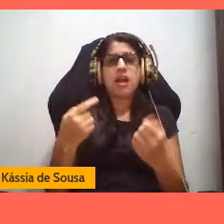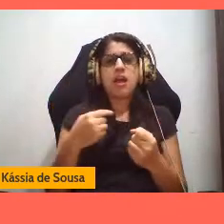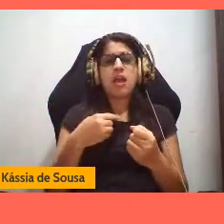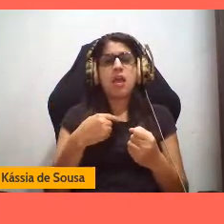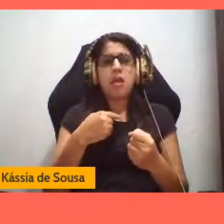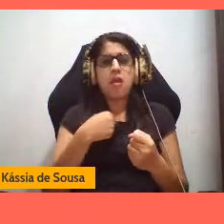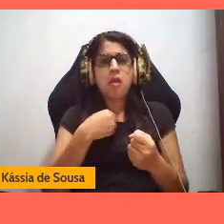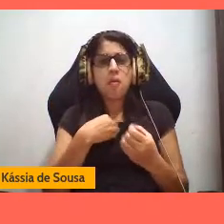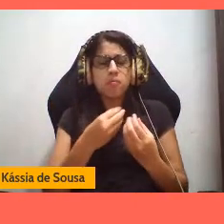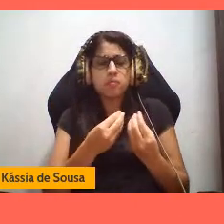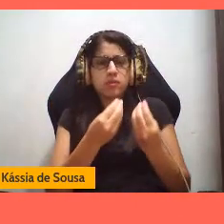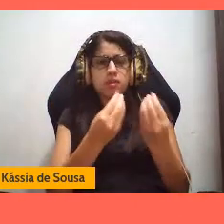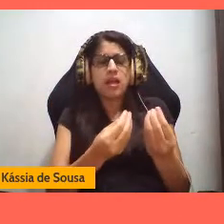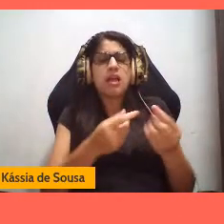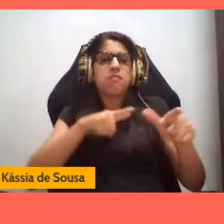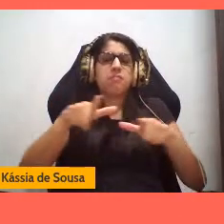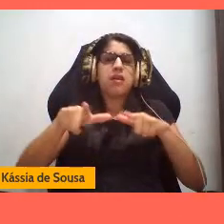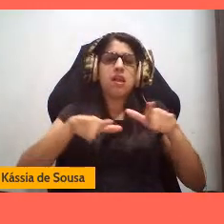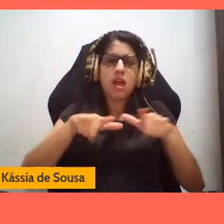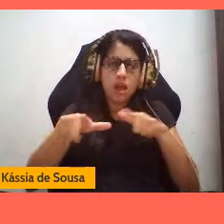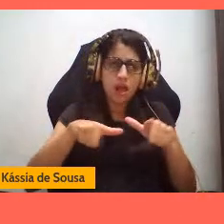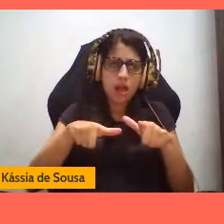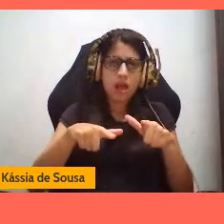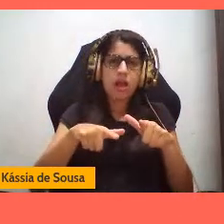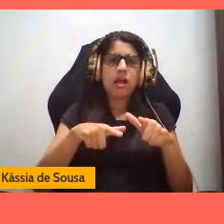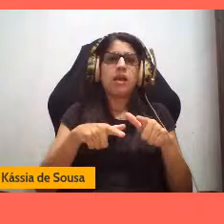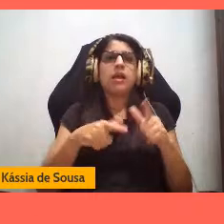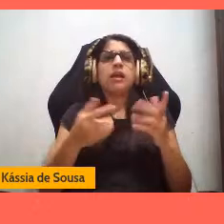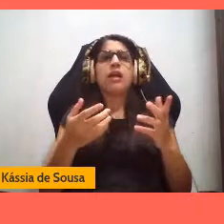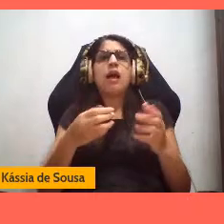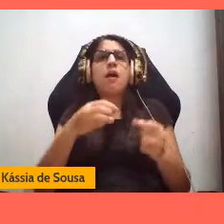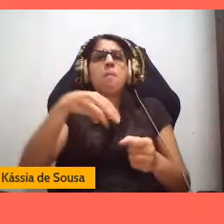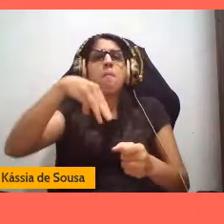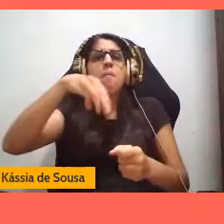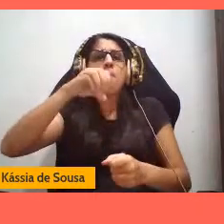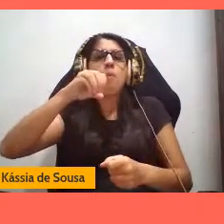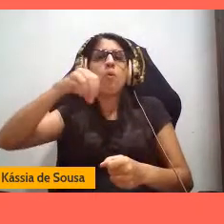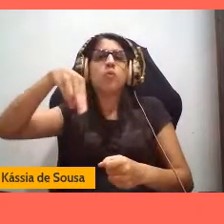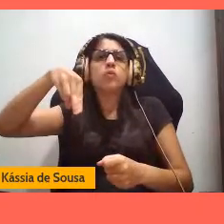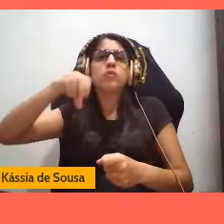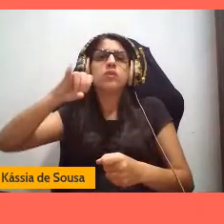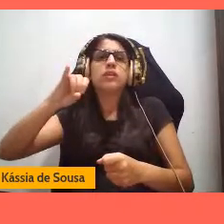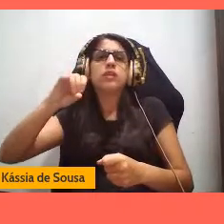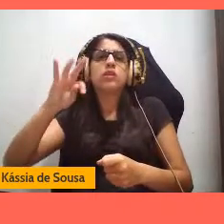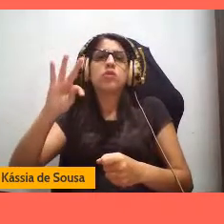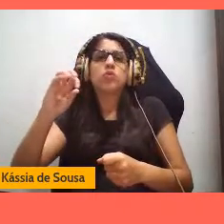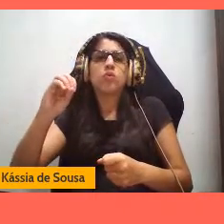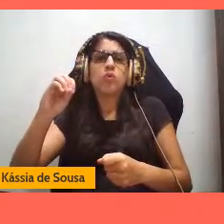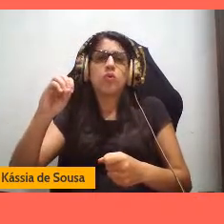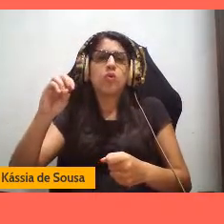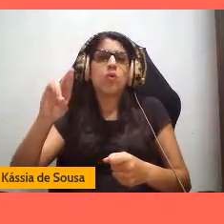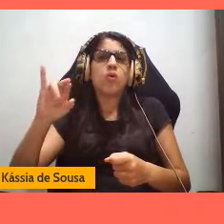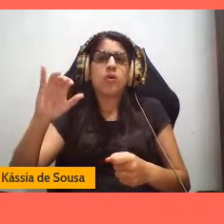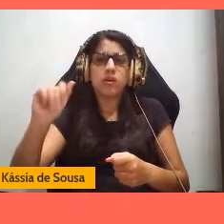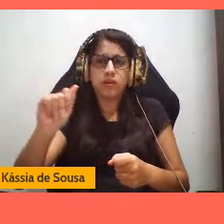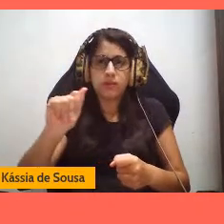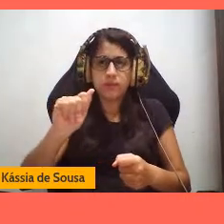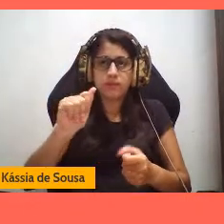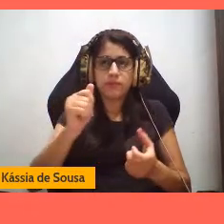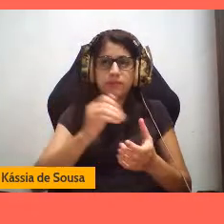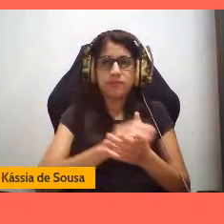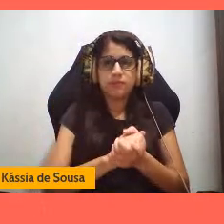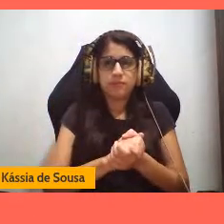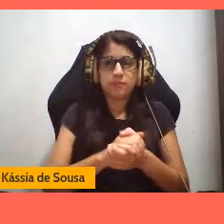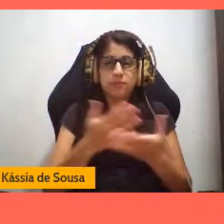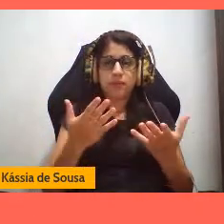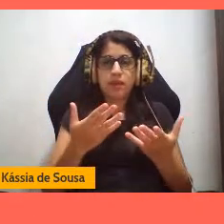monitoria, né? Foi até uma surpresa, a professora já, e a gente... Ah, monitor e tudo, enfim, esqueceu da